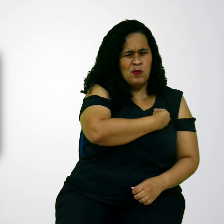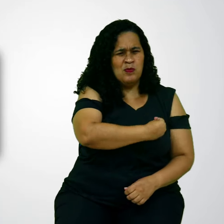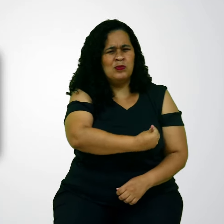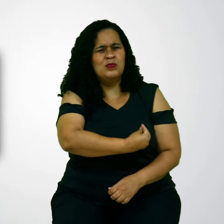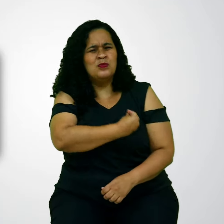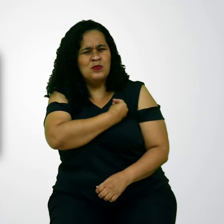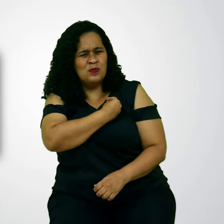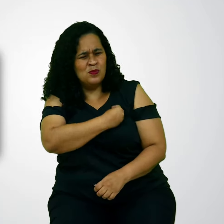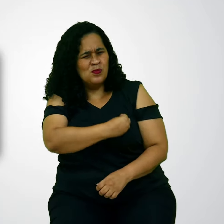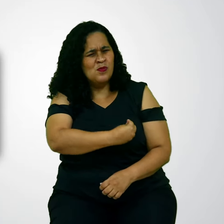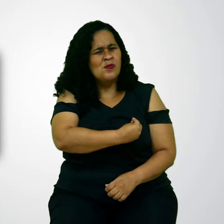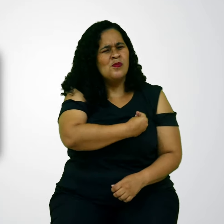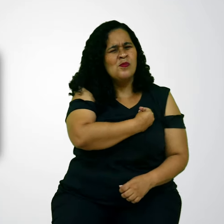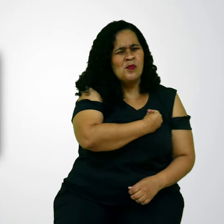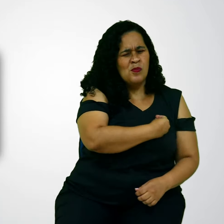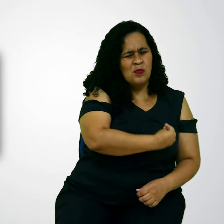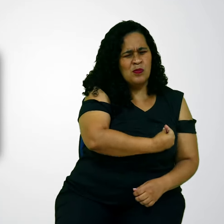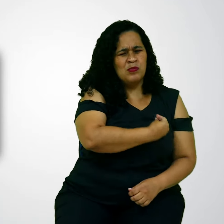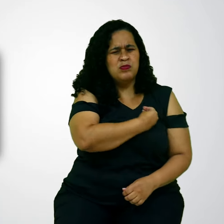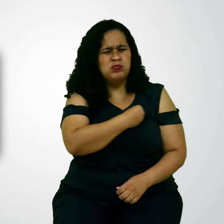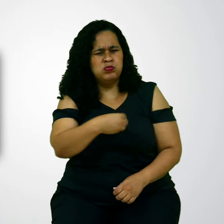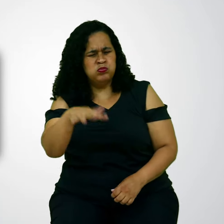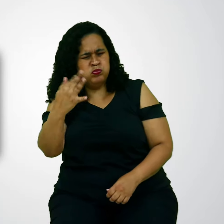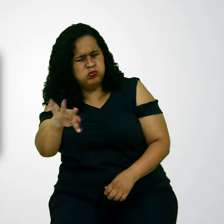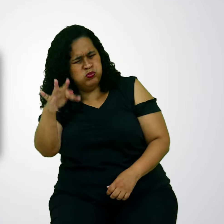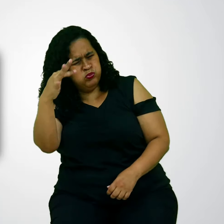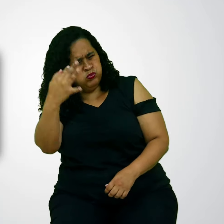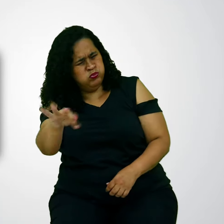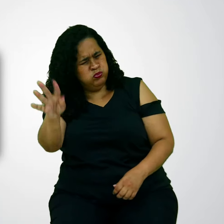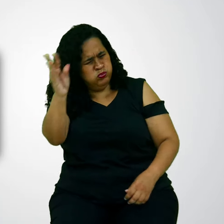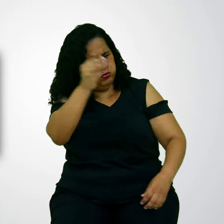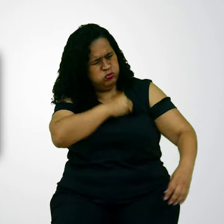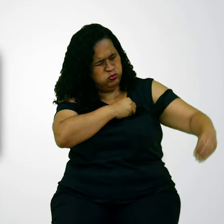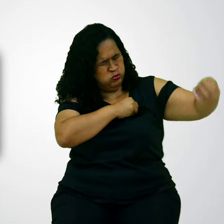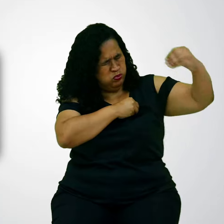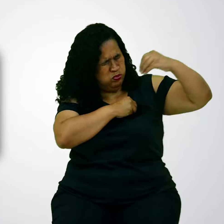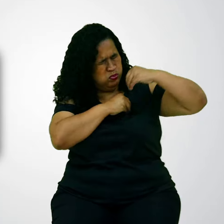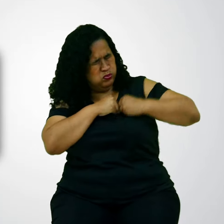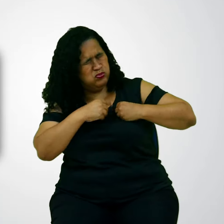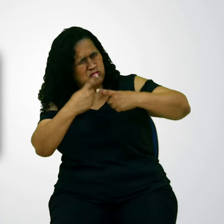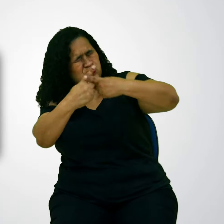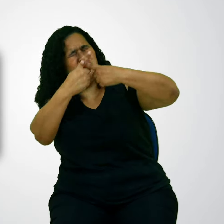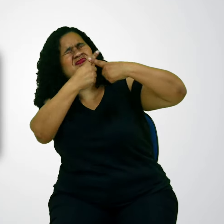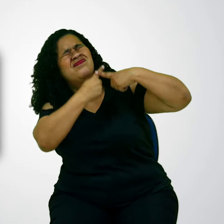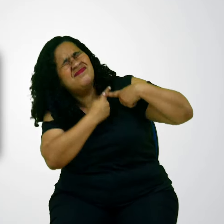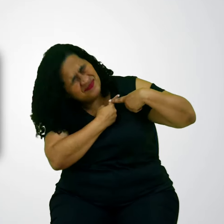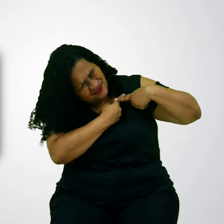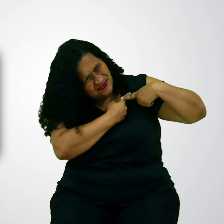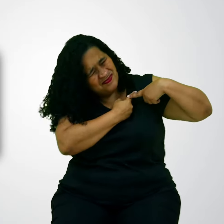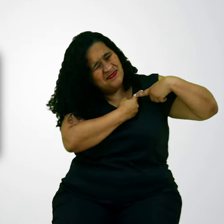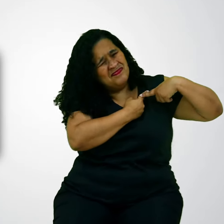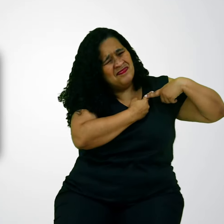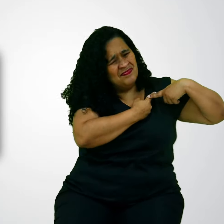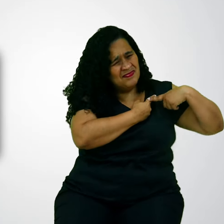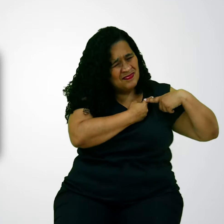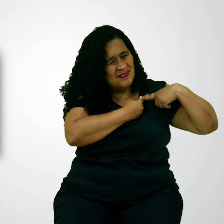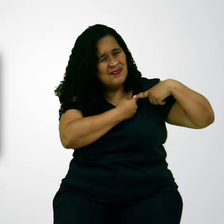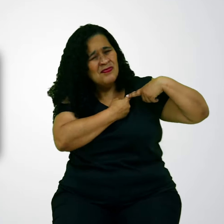sobre si a minha dor, eu vou crer, vou me apropriar da vida